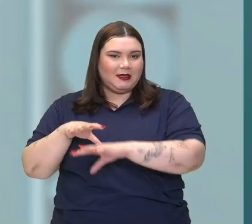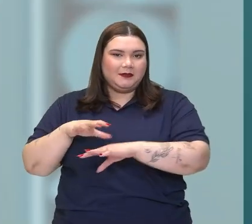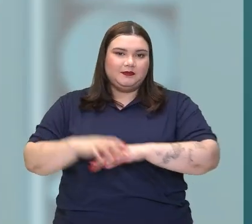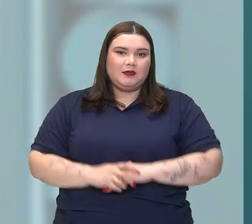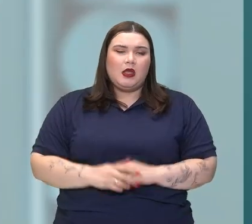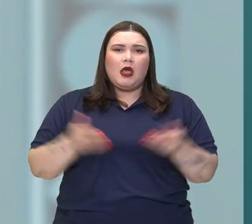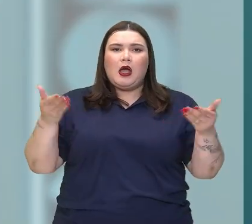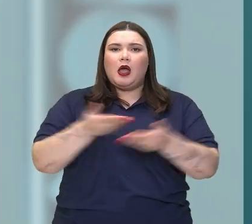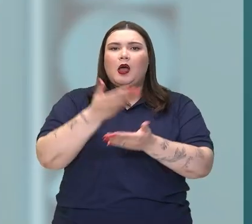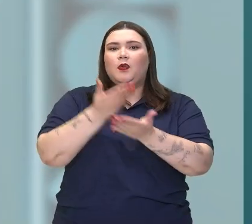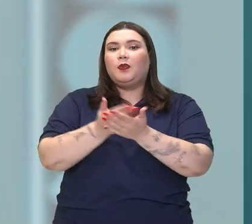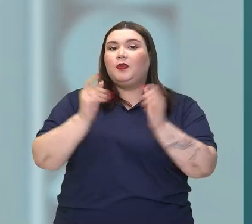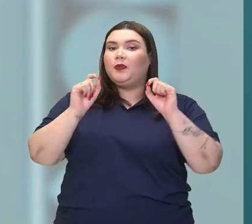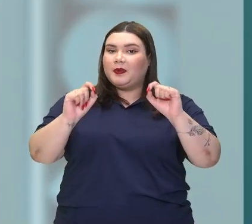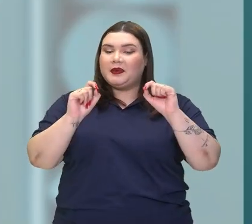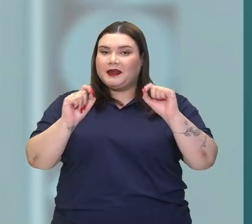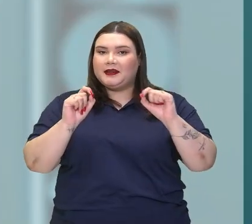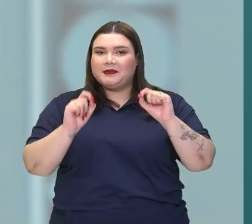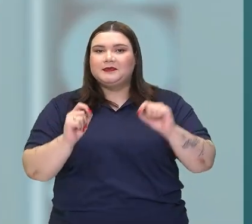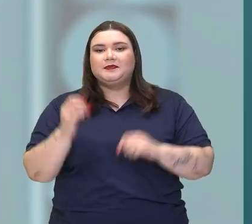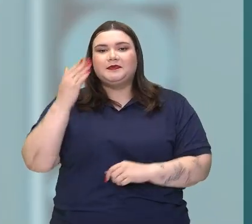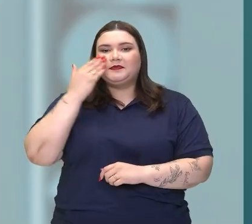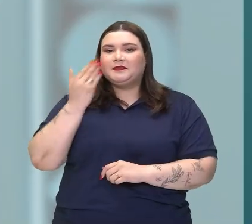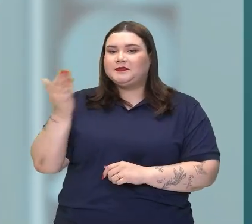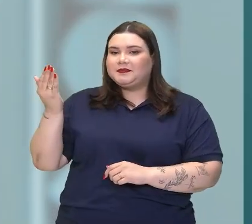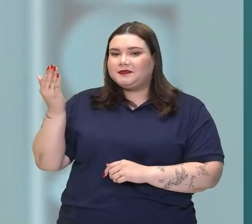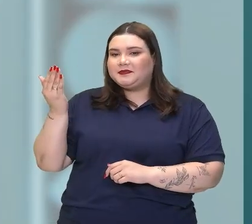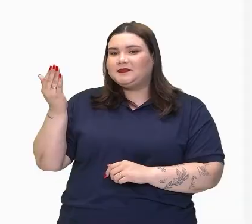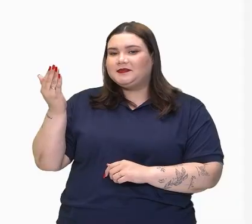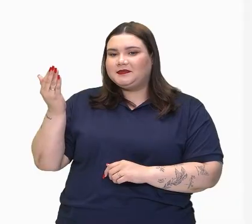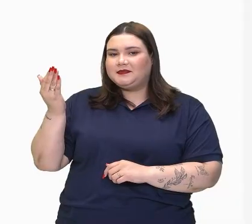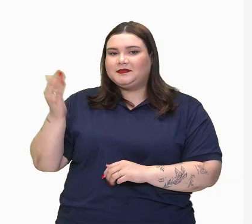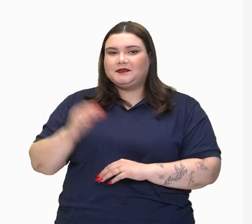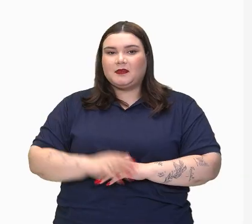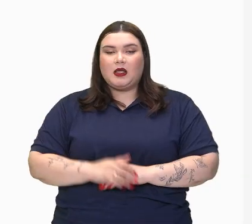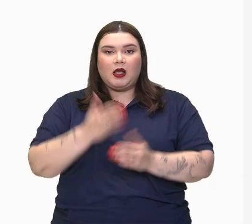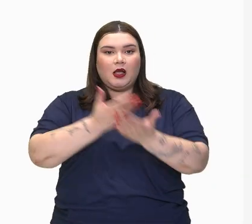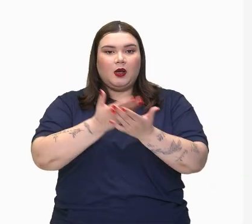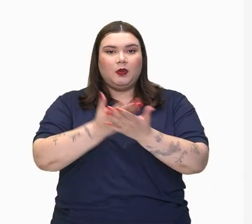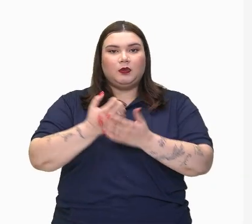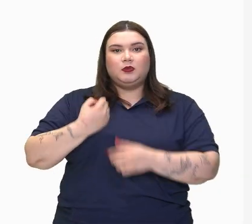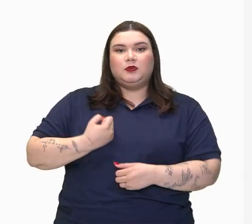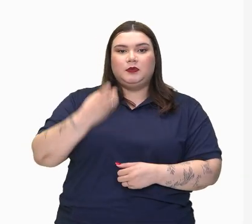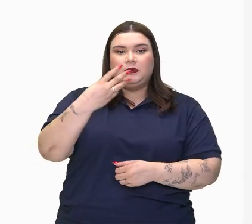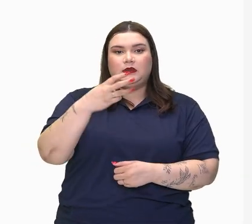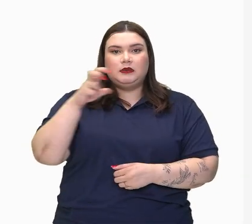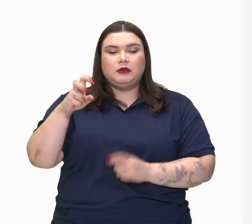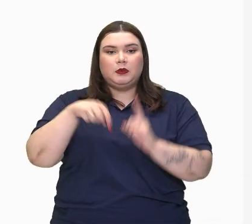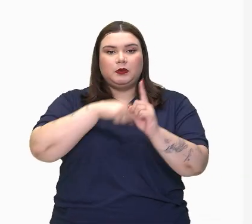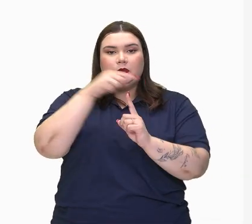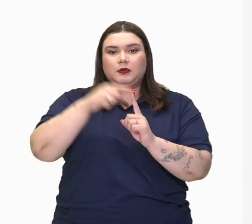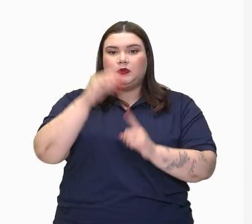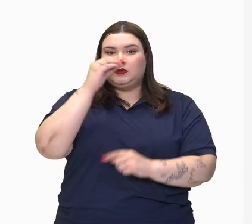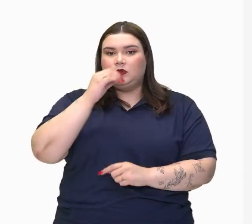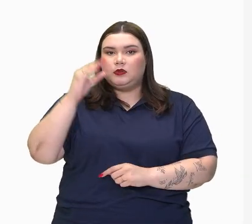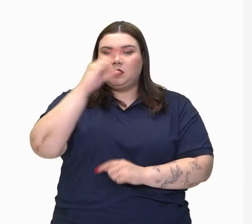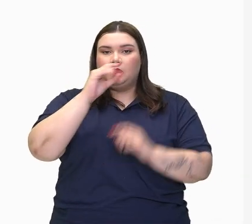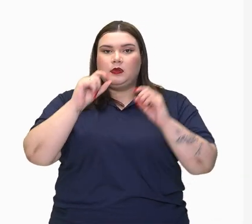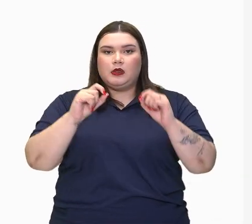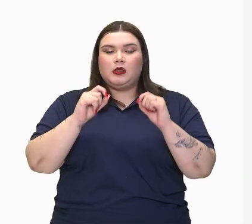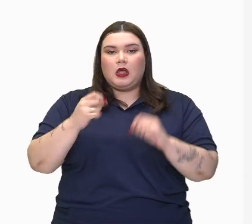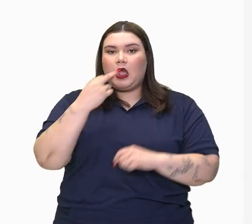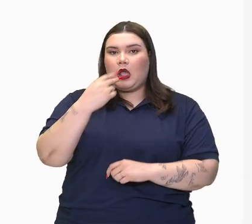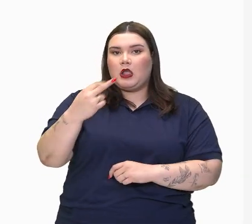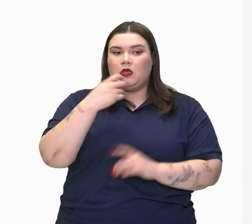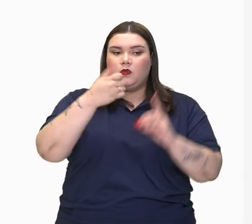aqui. Afinal, o que nós vamos estudar nesta aula? Acompanhem comigo. Nós temos o nosso objeto de conhecimento, o ambiente descrito por